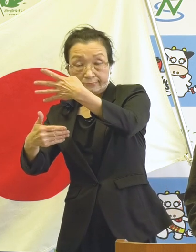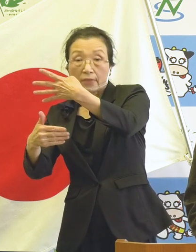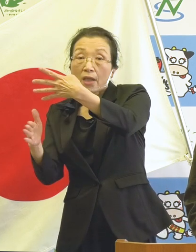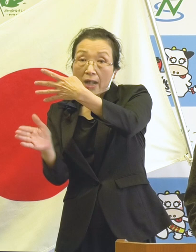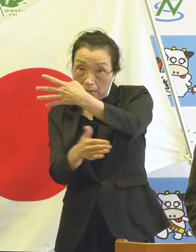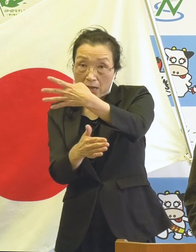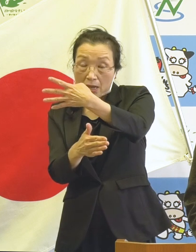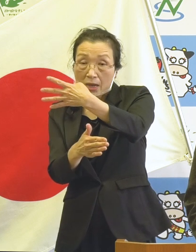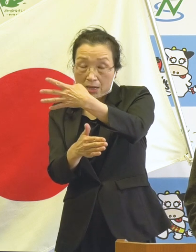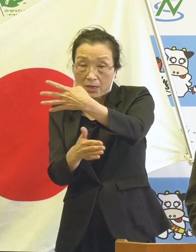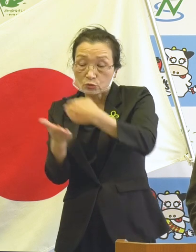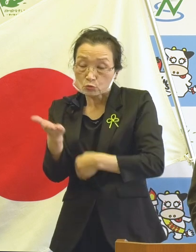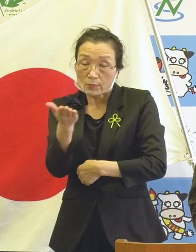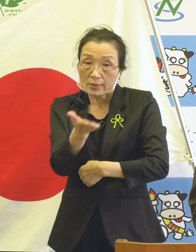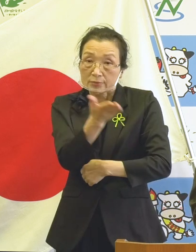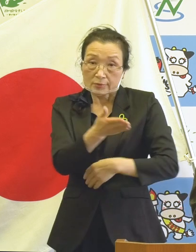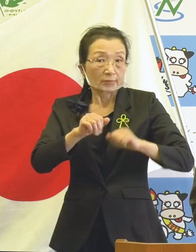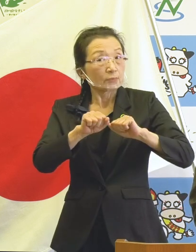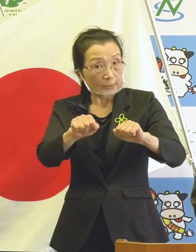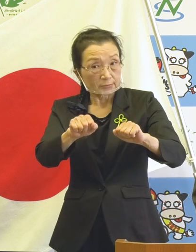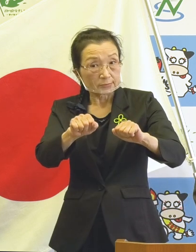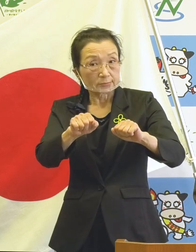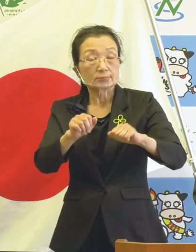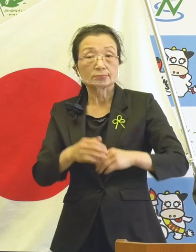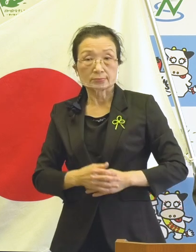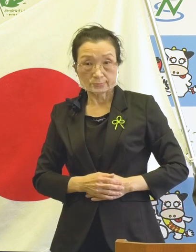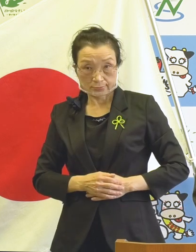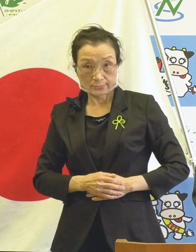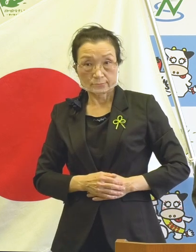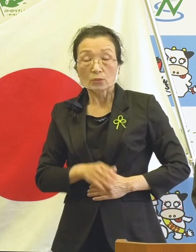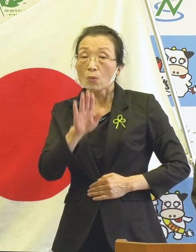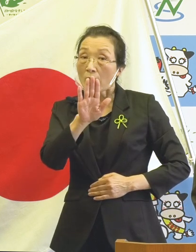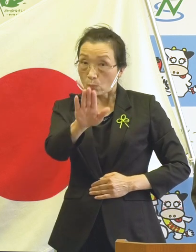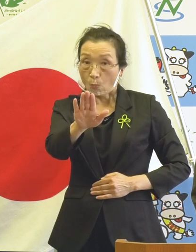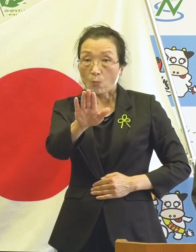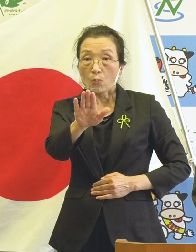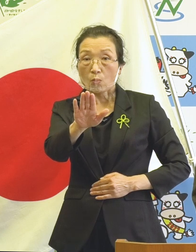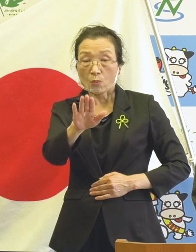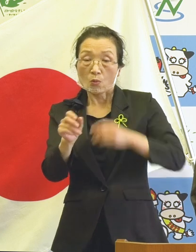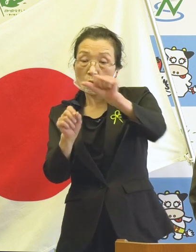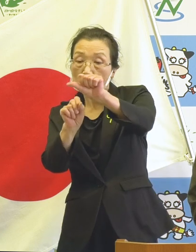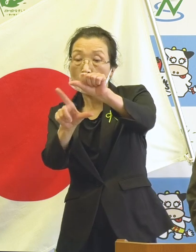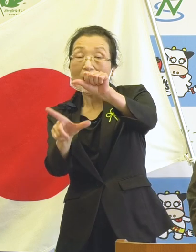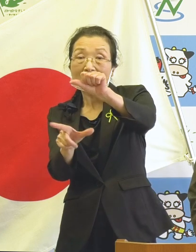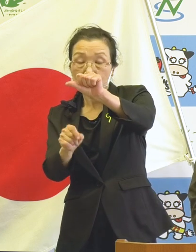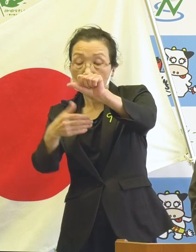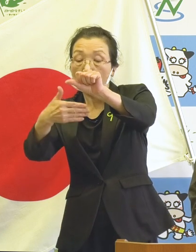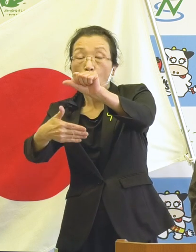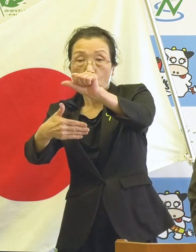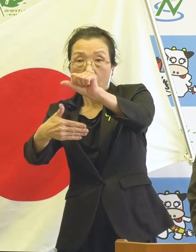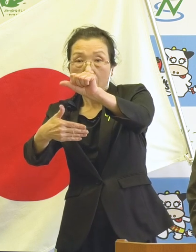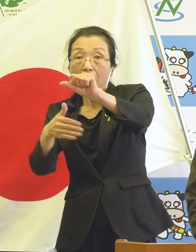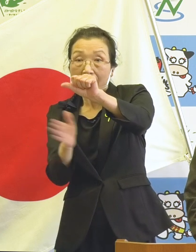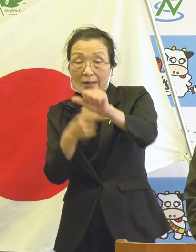4月19日から逐次行ってまいります。その後5月9日から